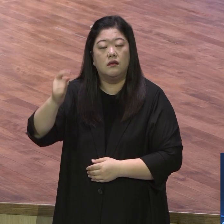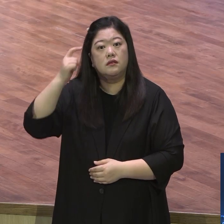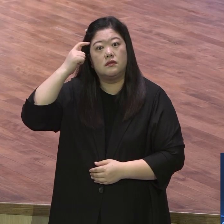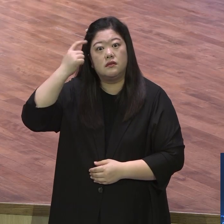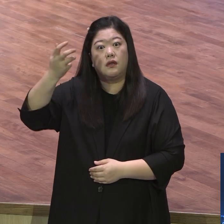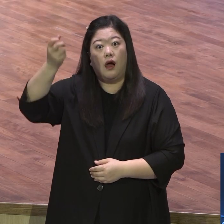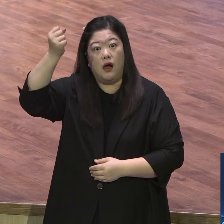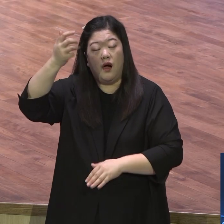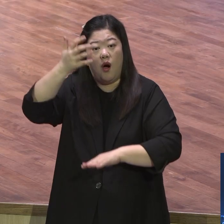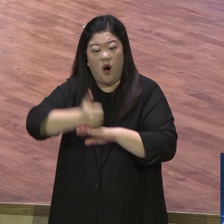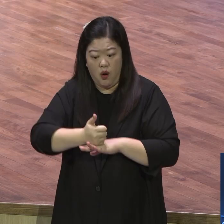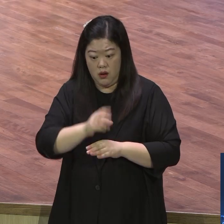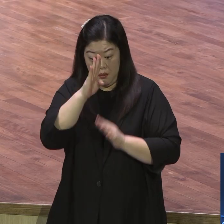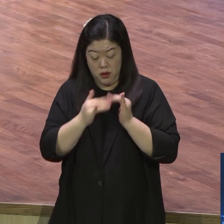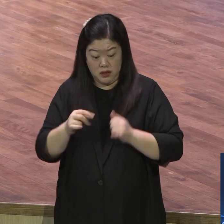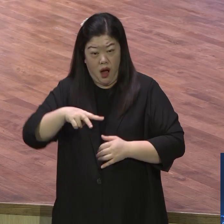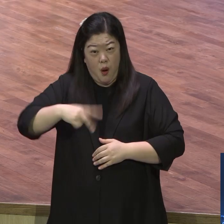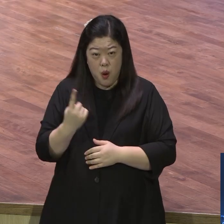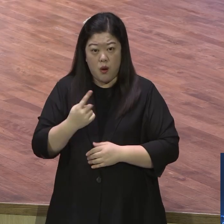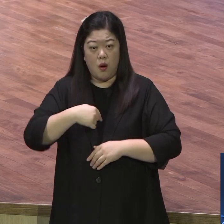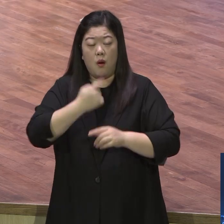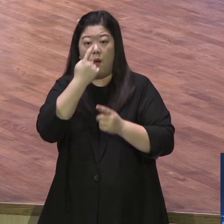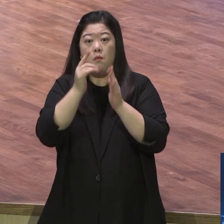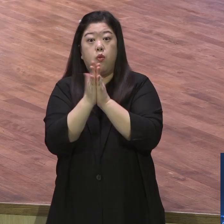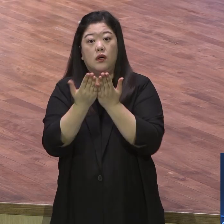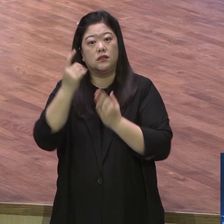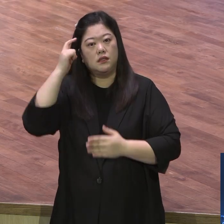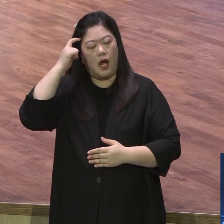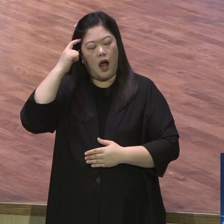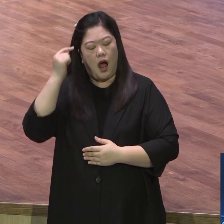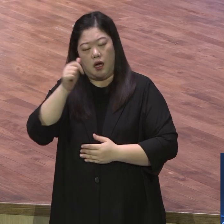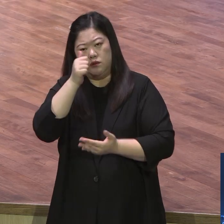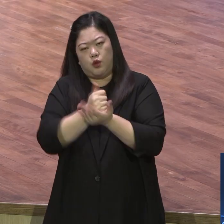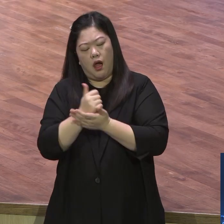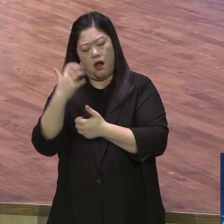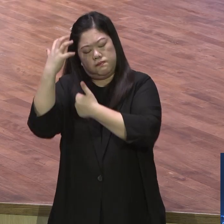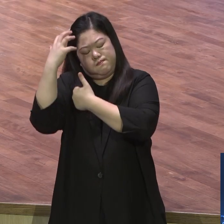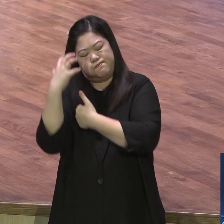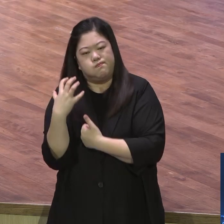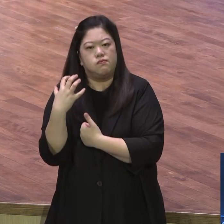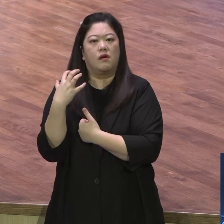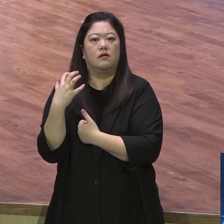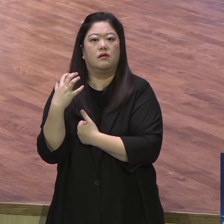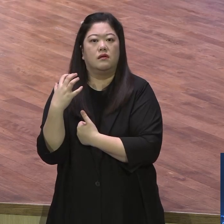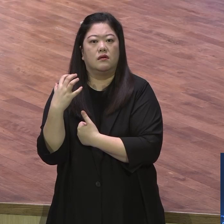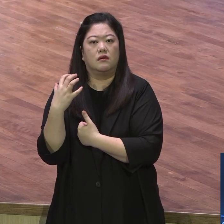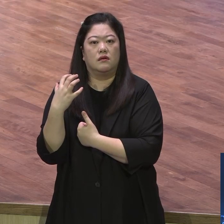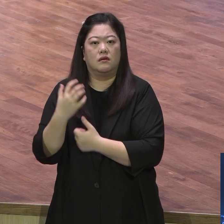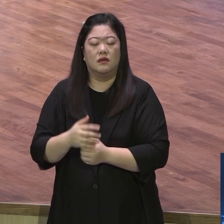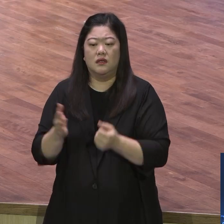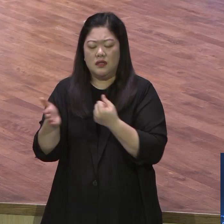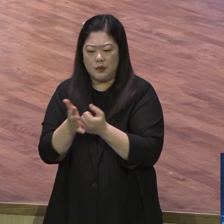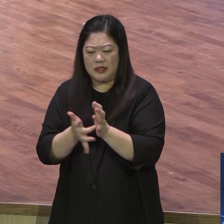죄의식에 빠져있어요 이런 정문병자에게 예수님께서 먼저